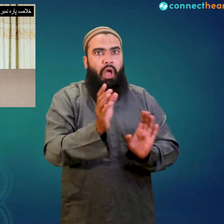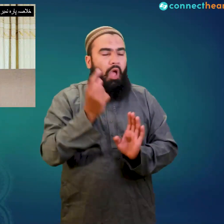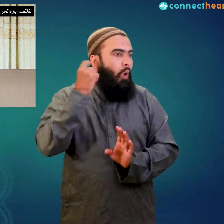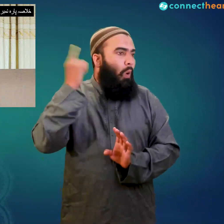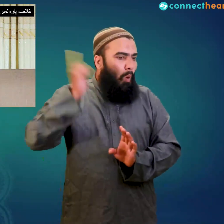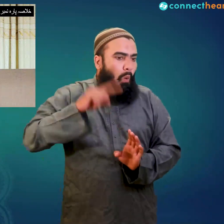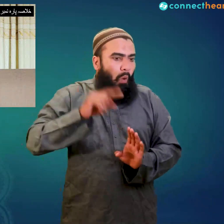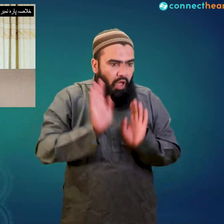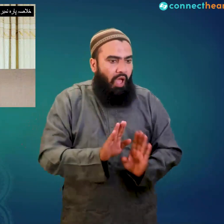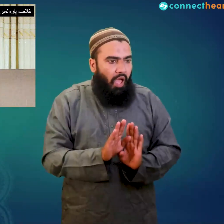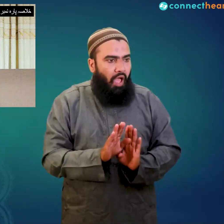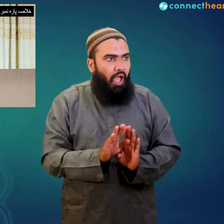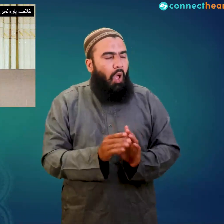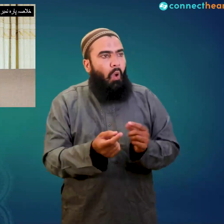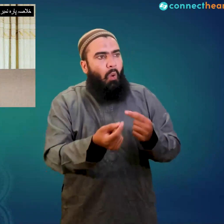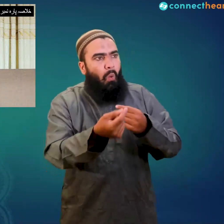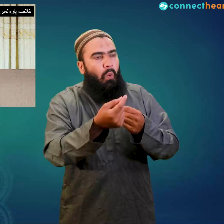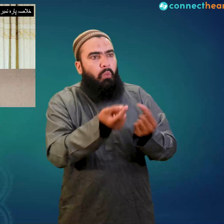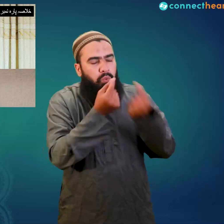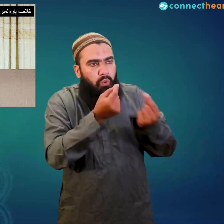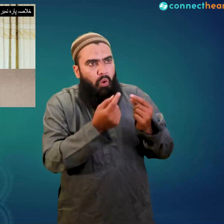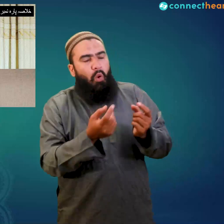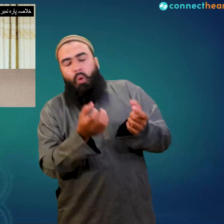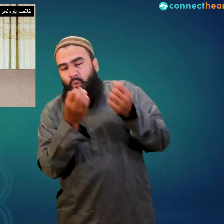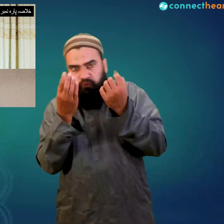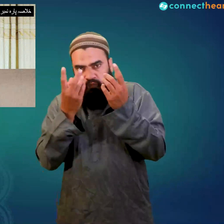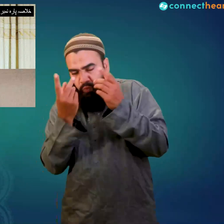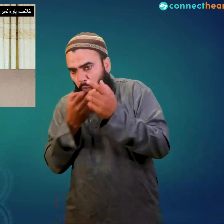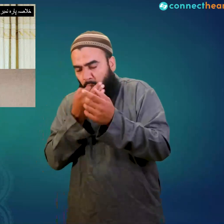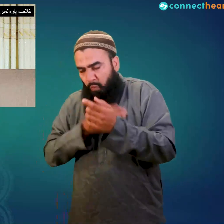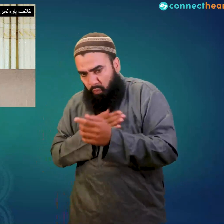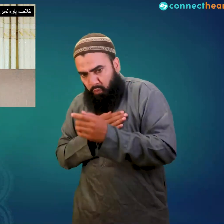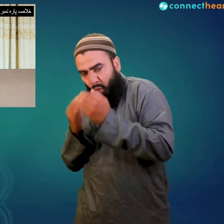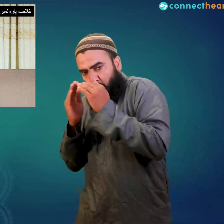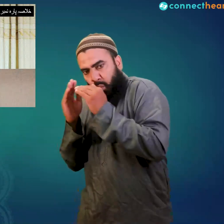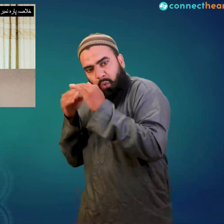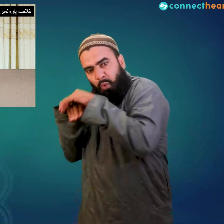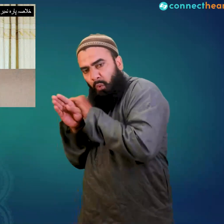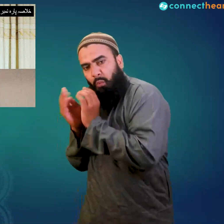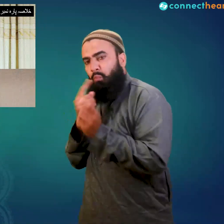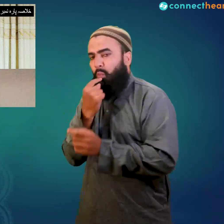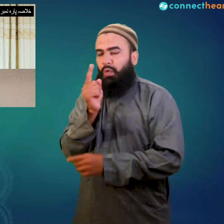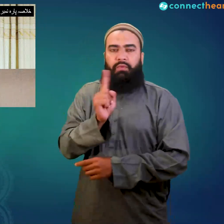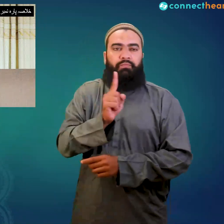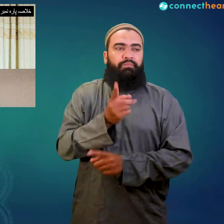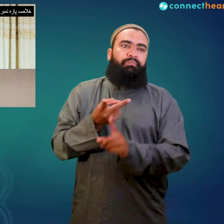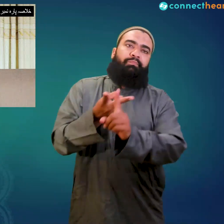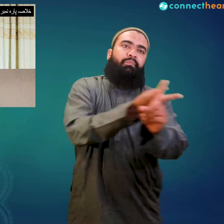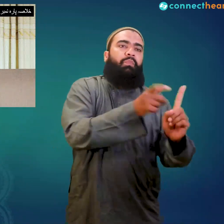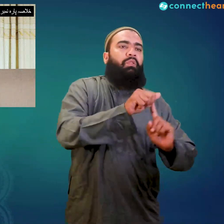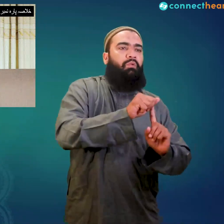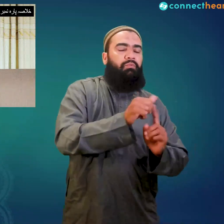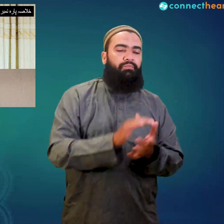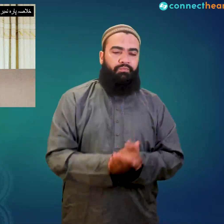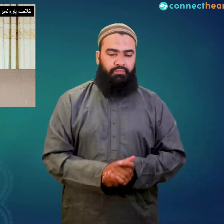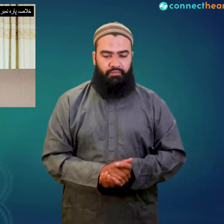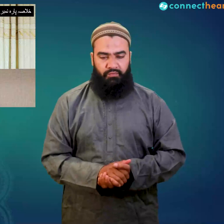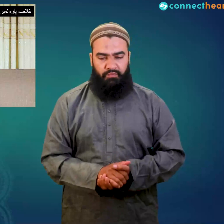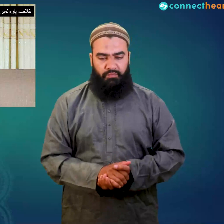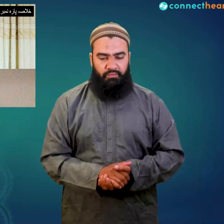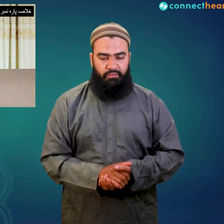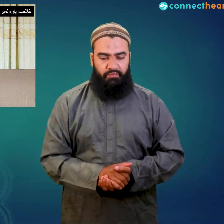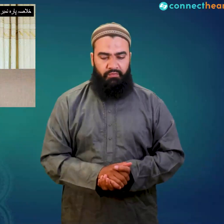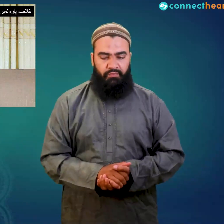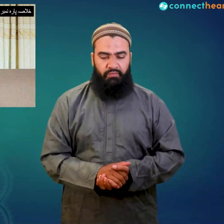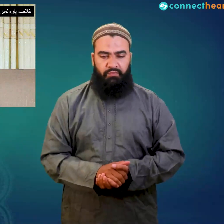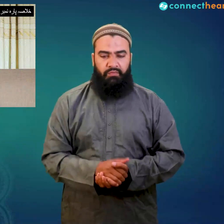رکاوٹ پیدا نہ کرے، اور یہ چیز رکاوٹ کا باعث نہیں بننی چاہیے۔ آیت نمبر 54